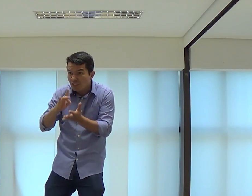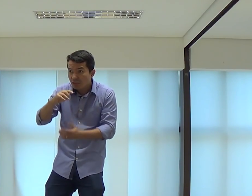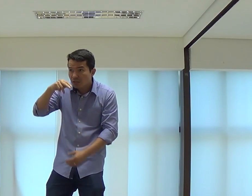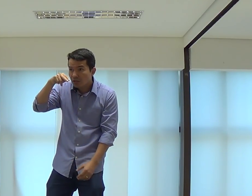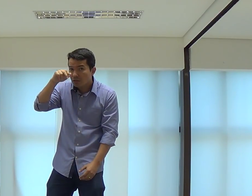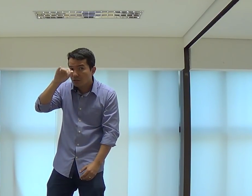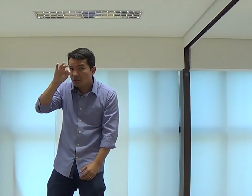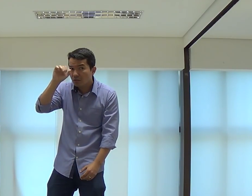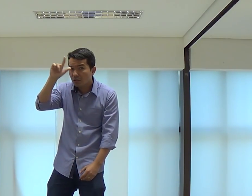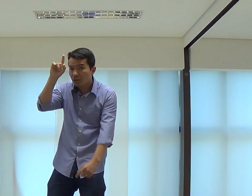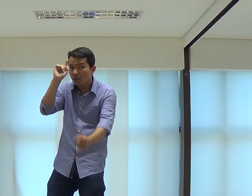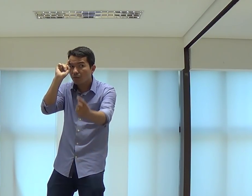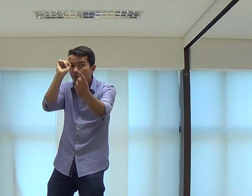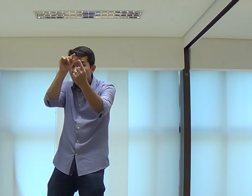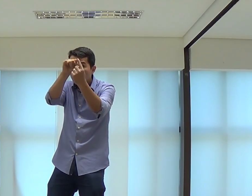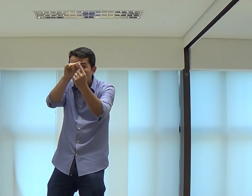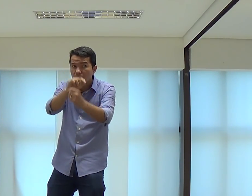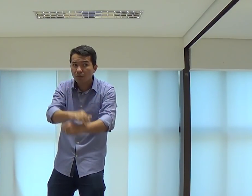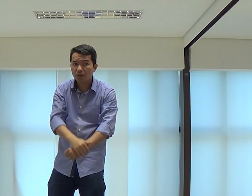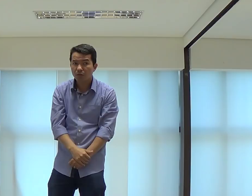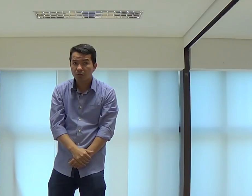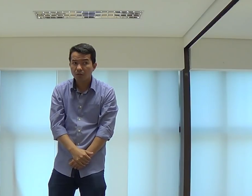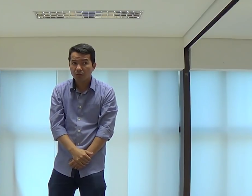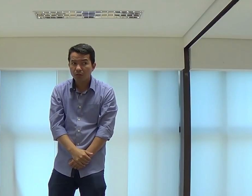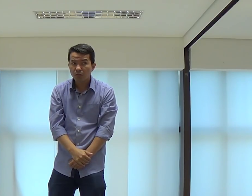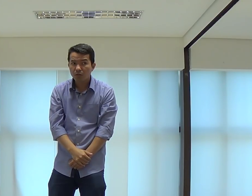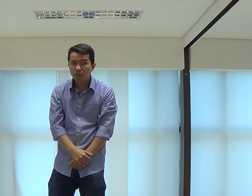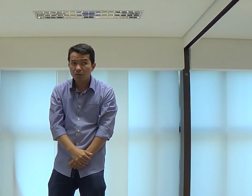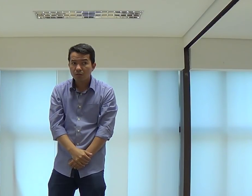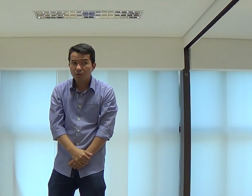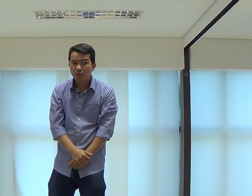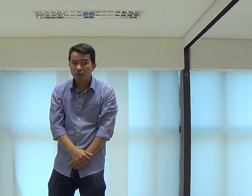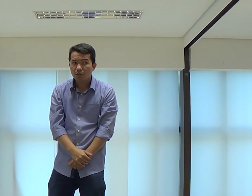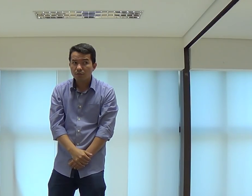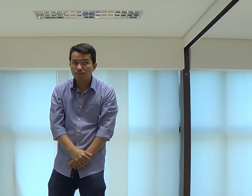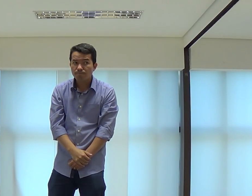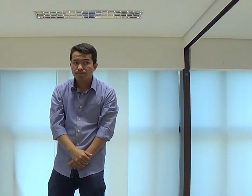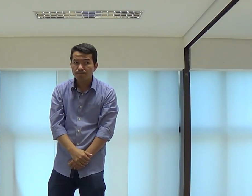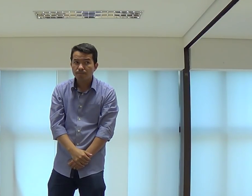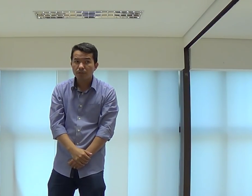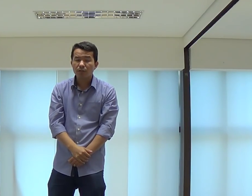Você sabe o real propósito do Natal?